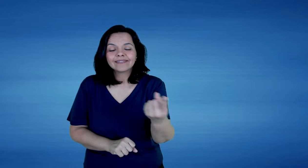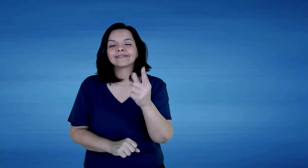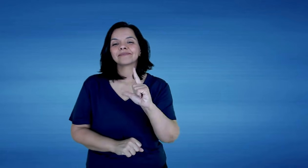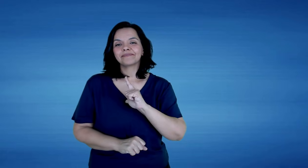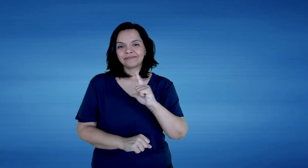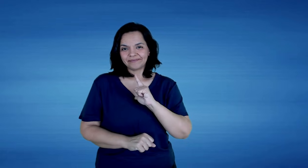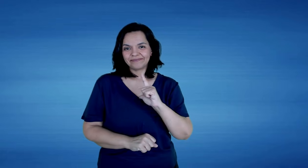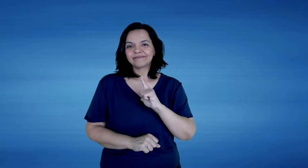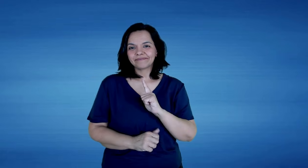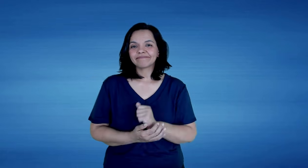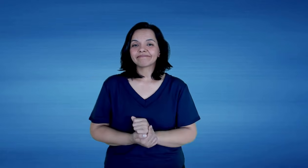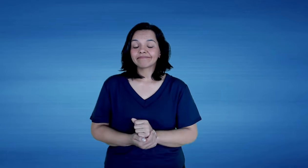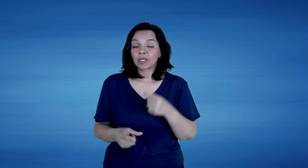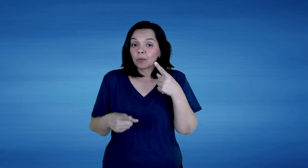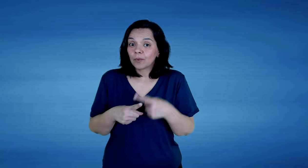vida eterna.